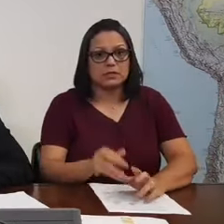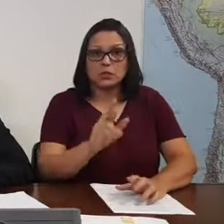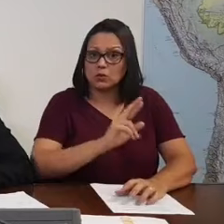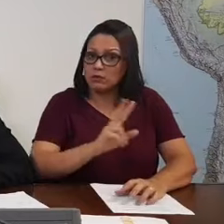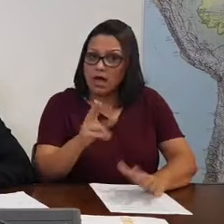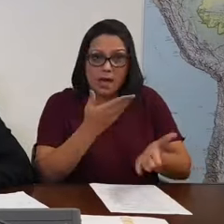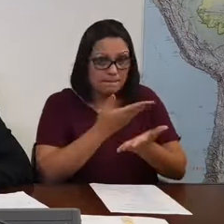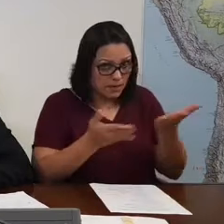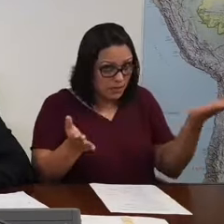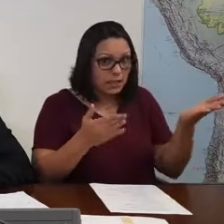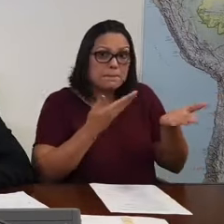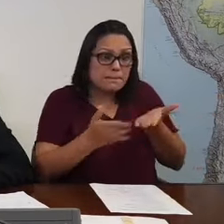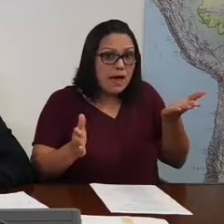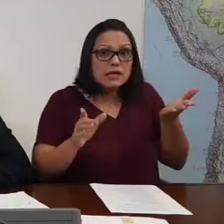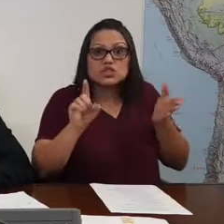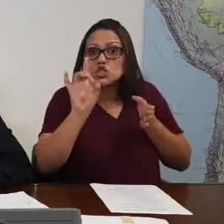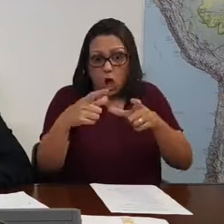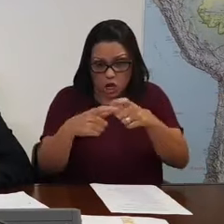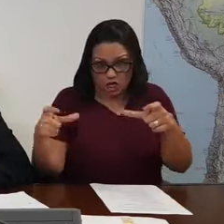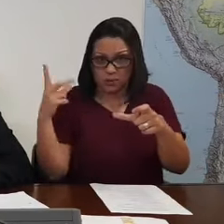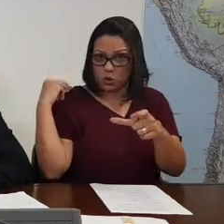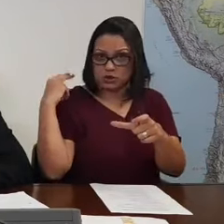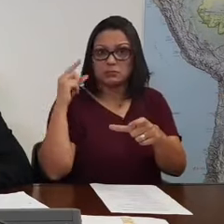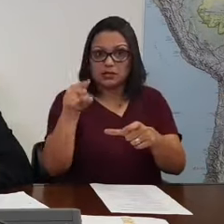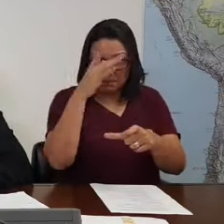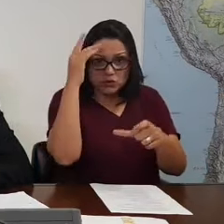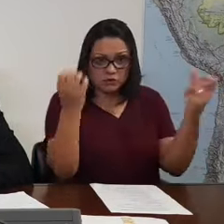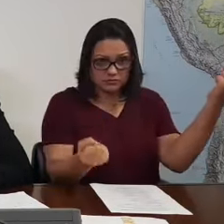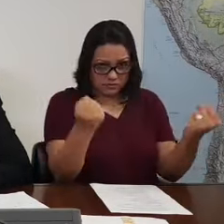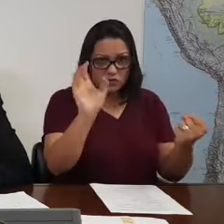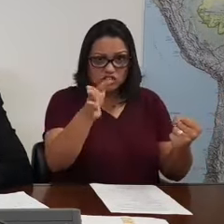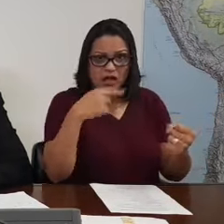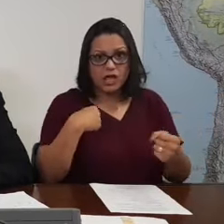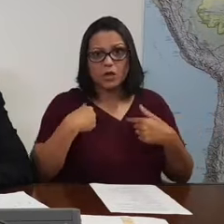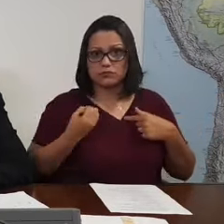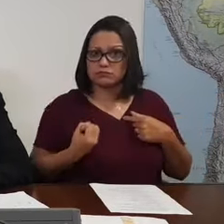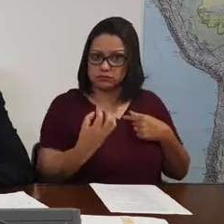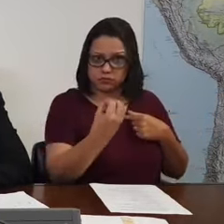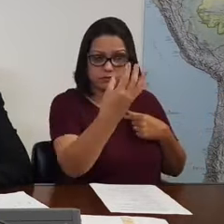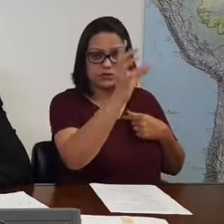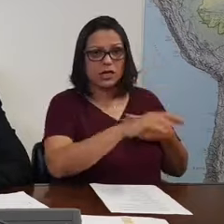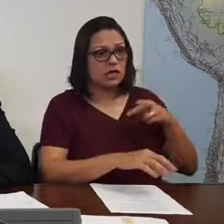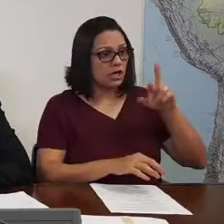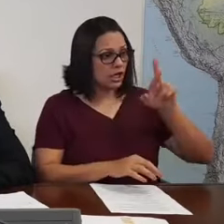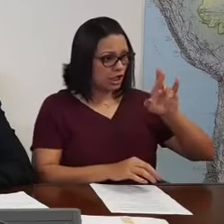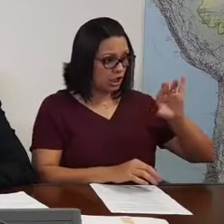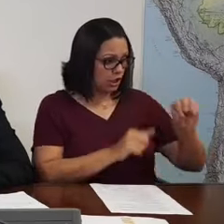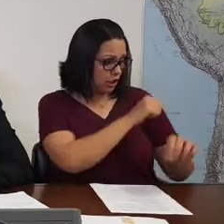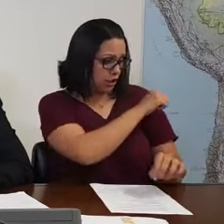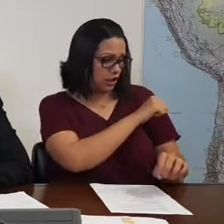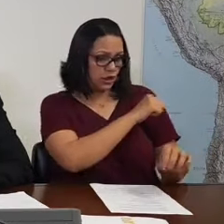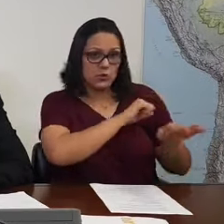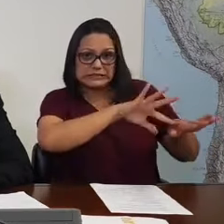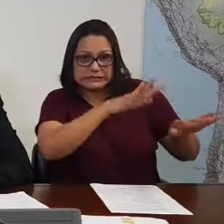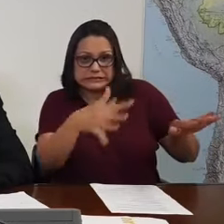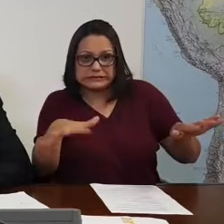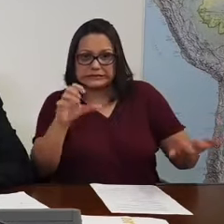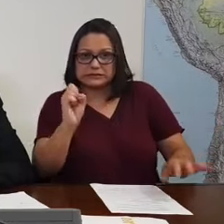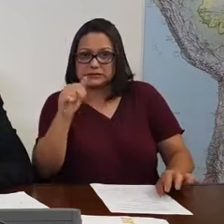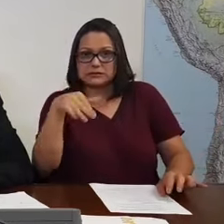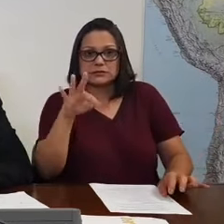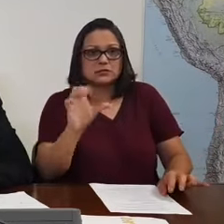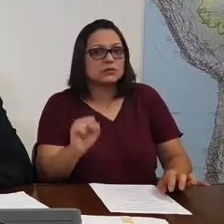perde a carteira de trabalho. Sim. Então quem fica na estrada o tempo todo, você já fez uma viagem, posso falar porque eu já fiz, né? Rio Santos, radares,